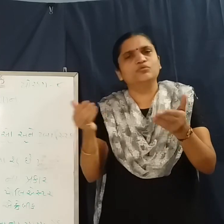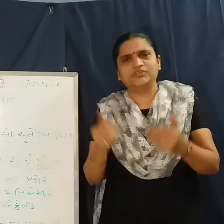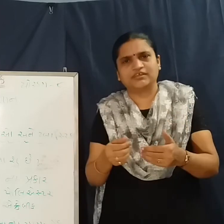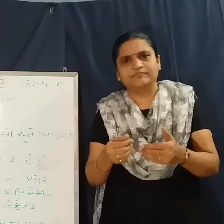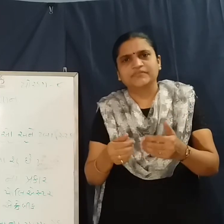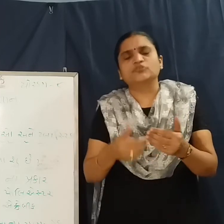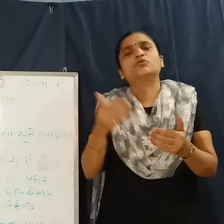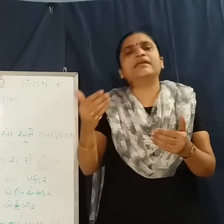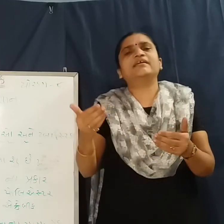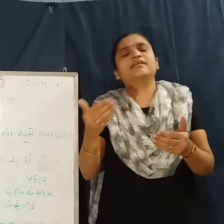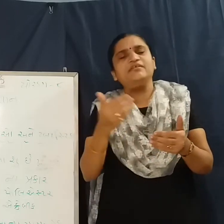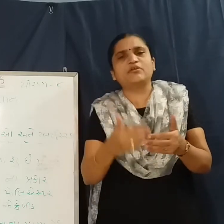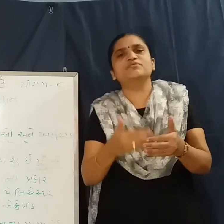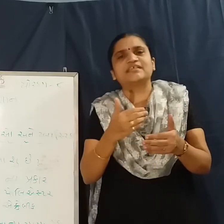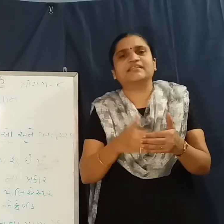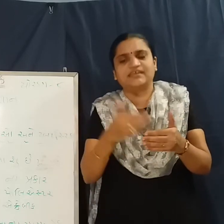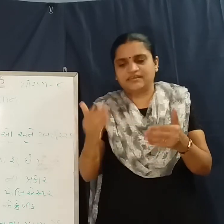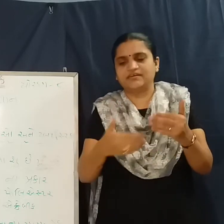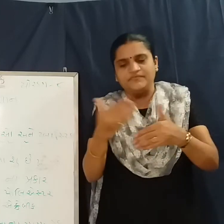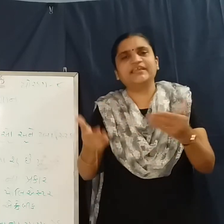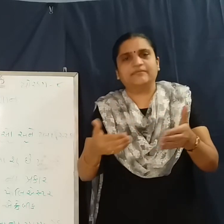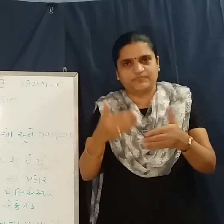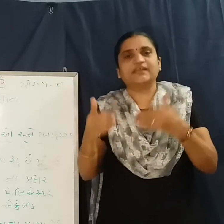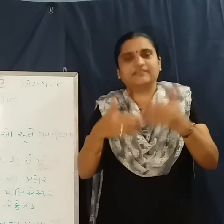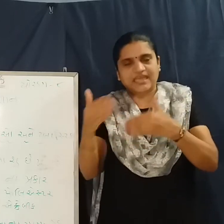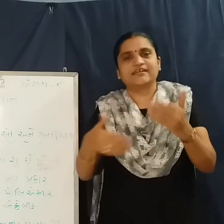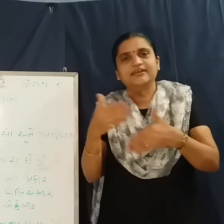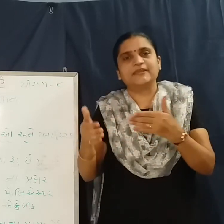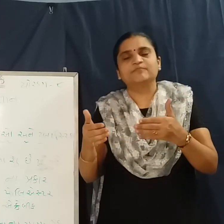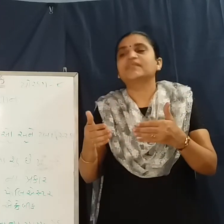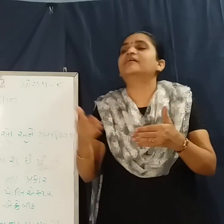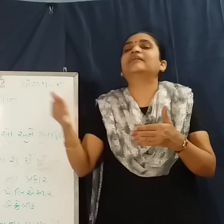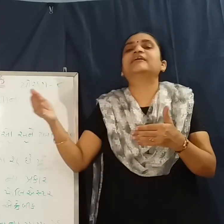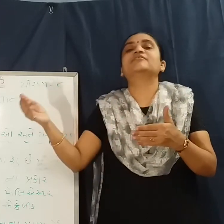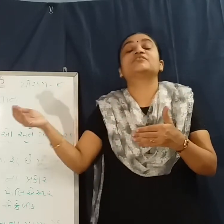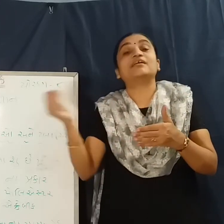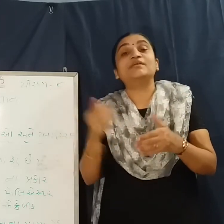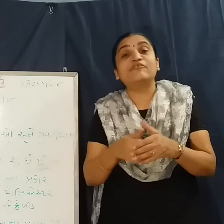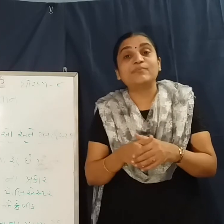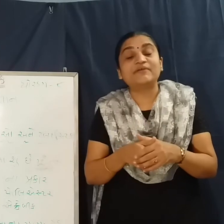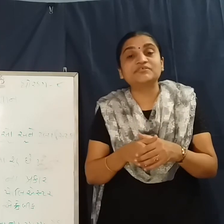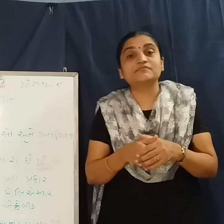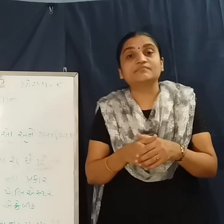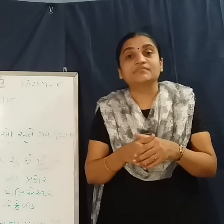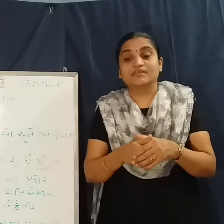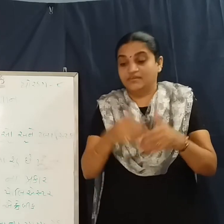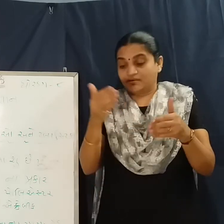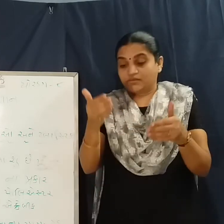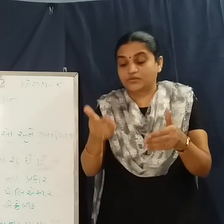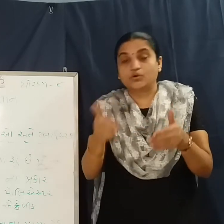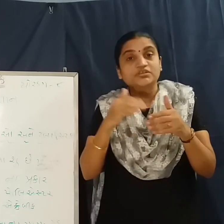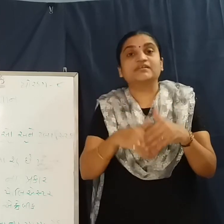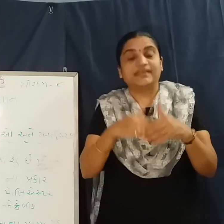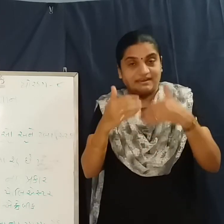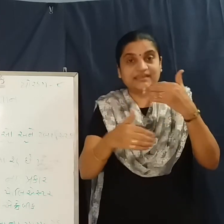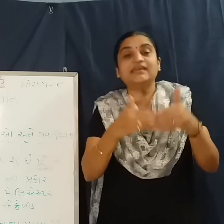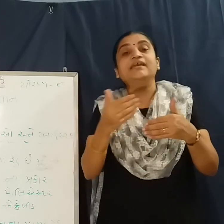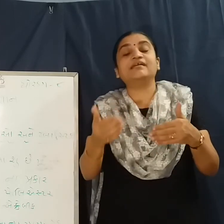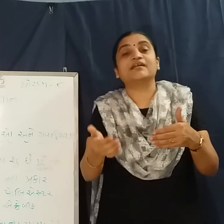ઊન છે તો એને રેયોન સાથે વણી એટલે તૈયાર કરી અને ચટાઈ બનાવવામાં આવે છે। કોટન એટલે કે